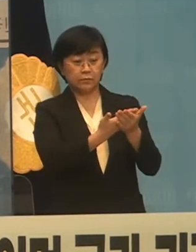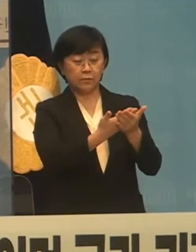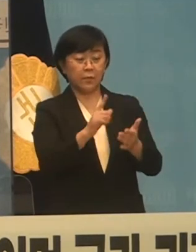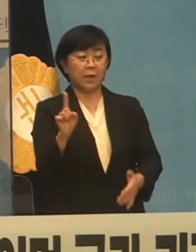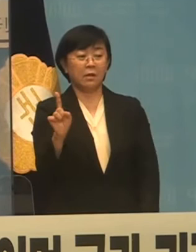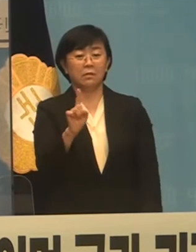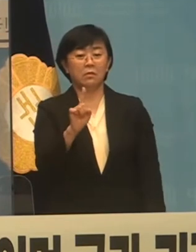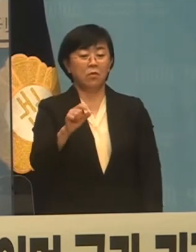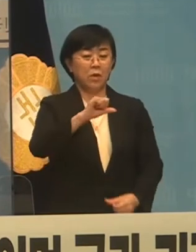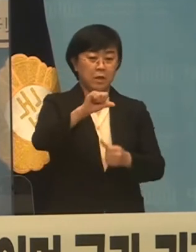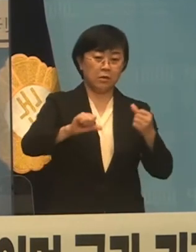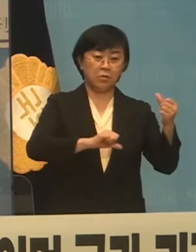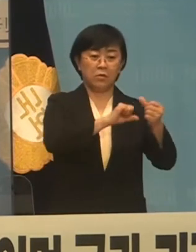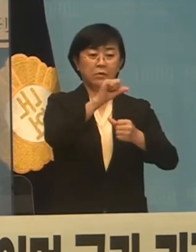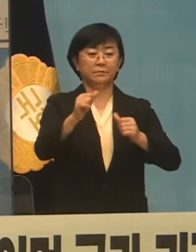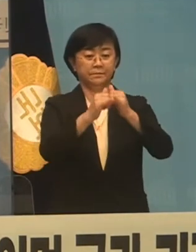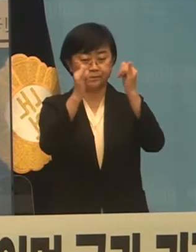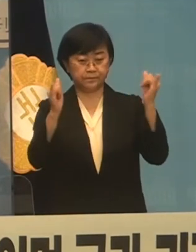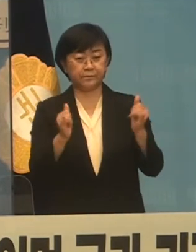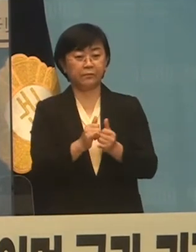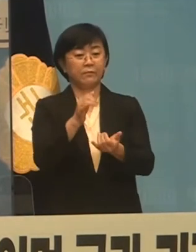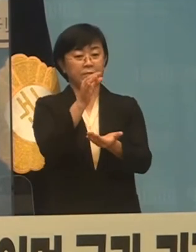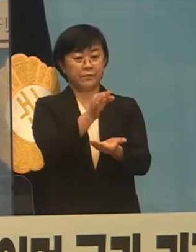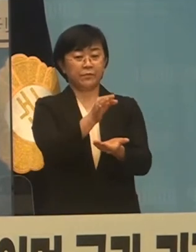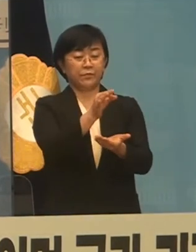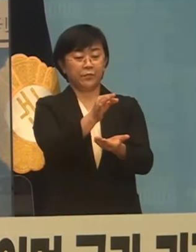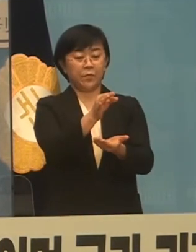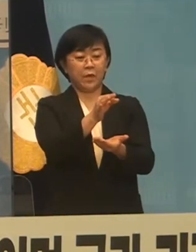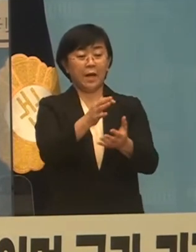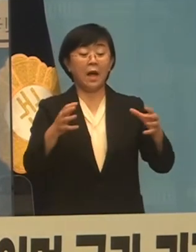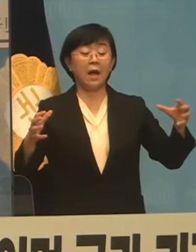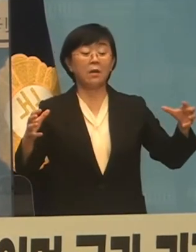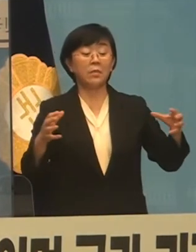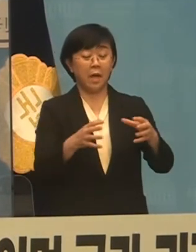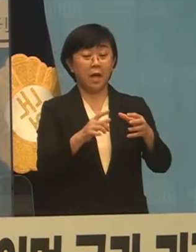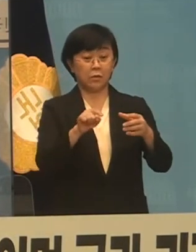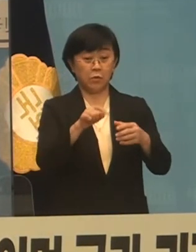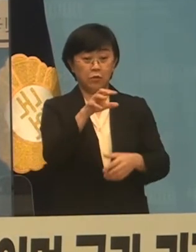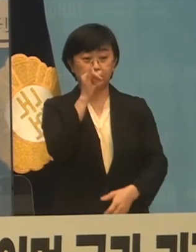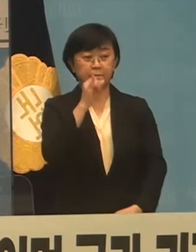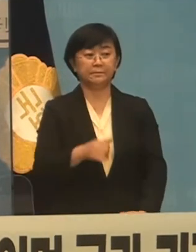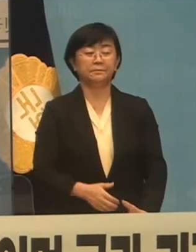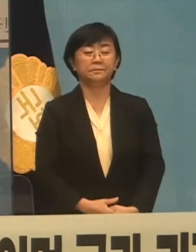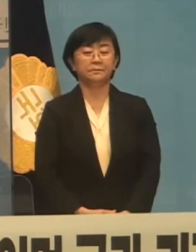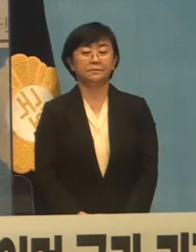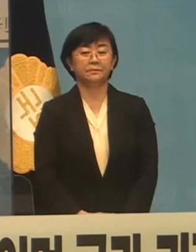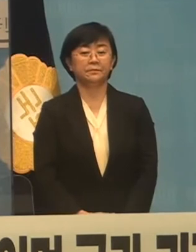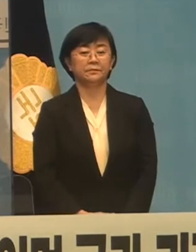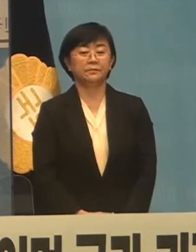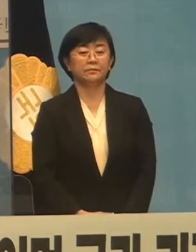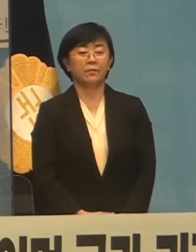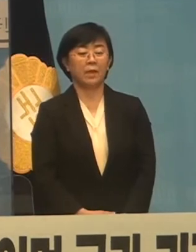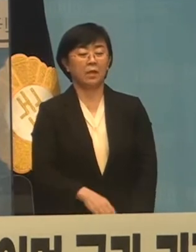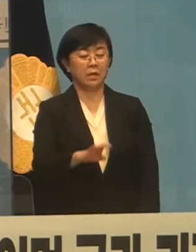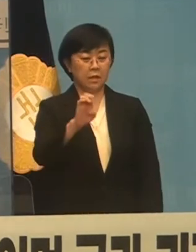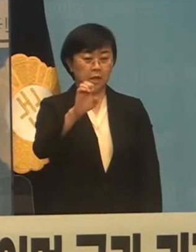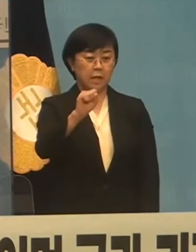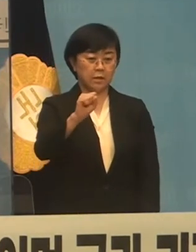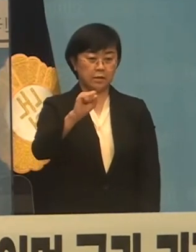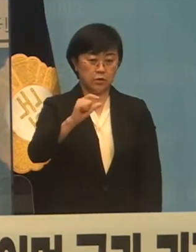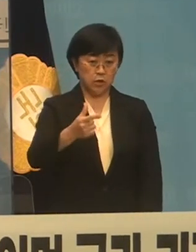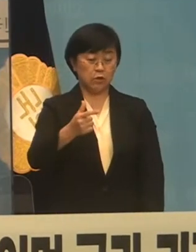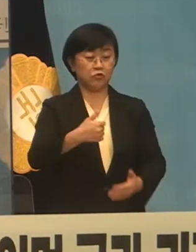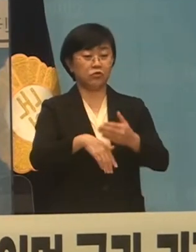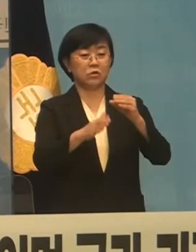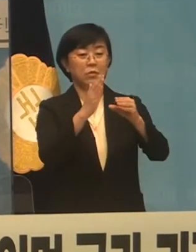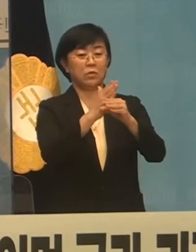요소가 환경과 사회적인 가치와 거버넌스를 얘기하고 있습니다. 그런 ESG를 중심에